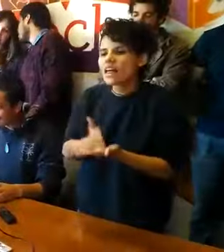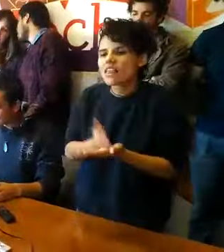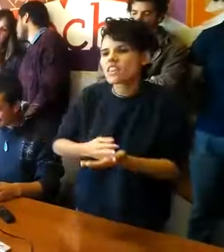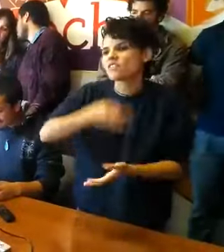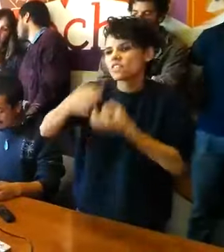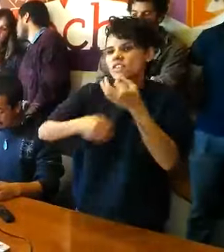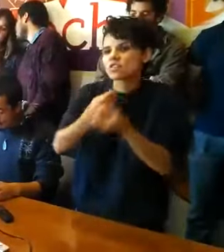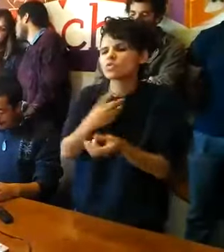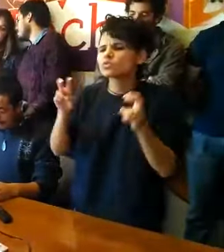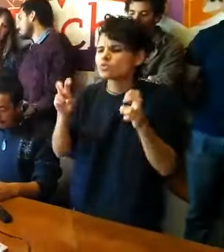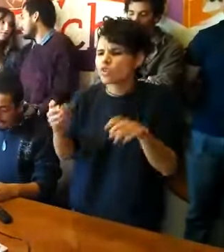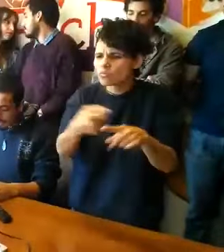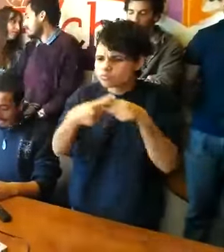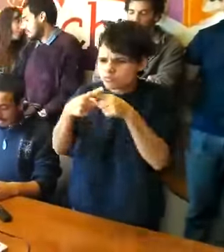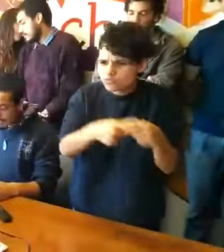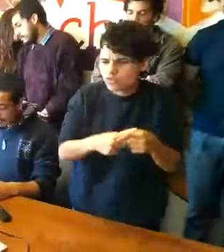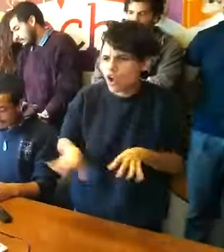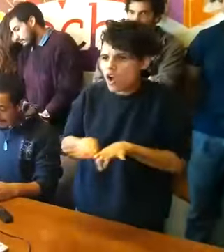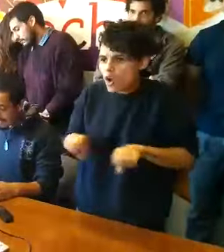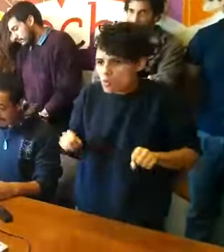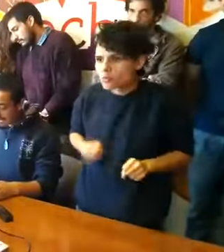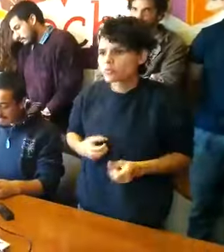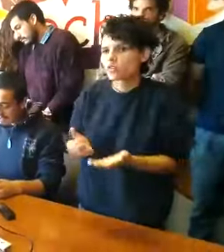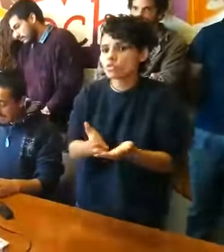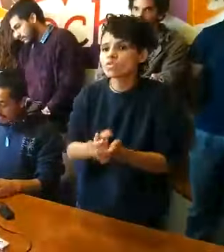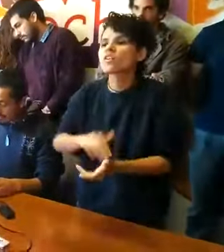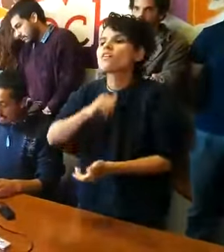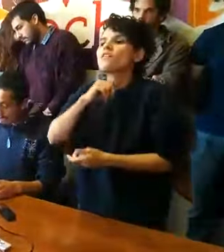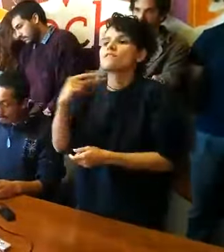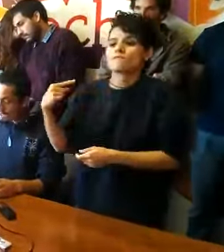estudiantil clasista, comprometido con los estudiantes que son víctimas de la